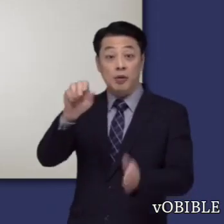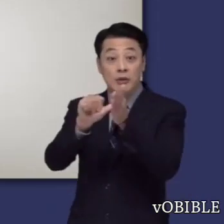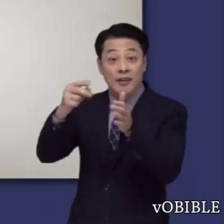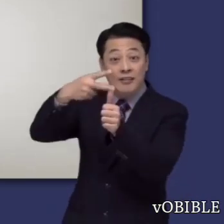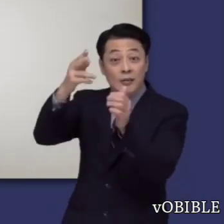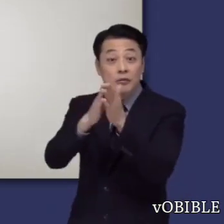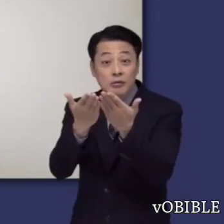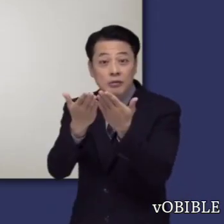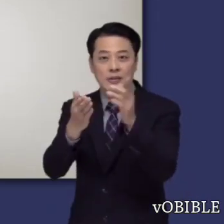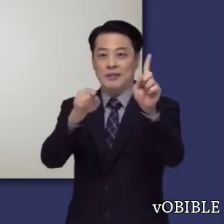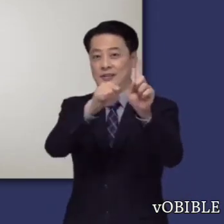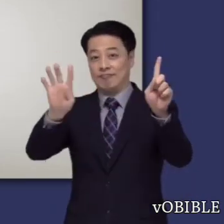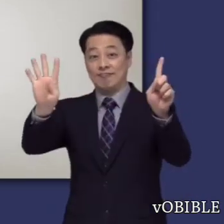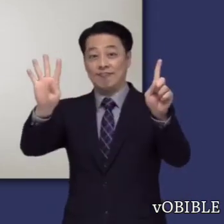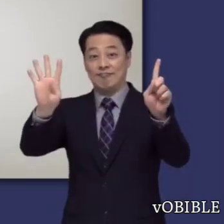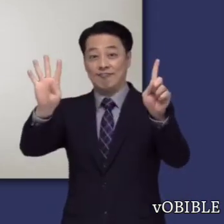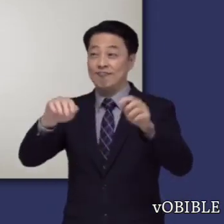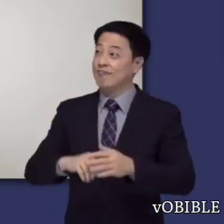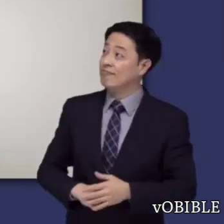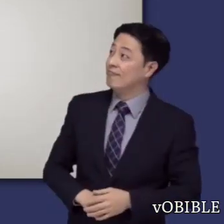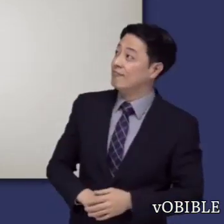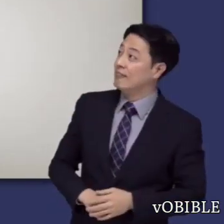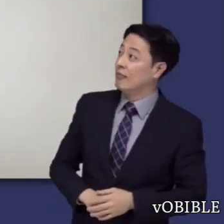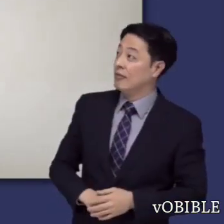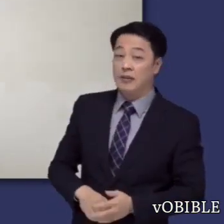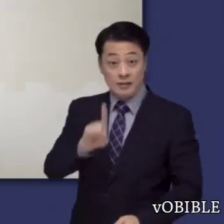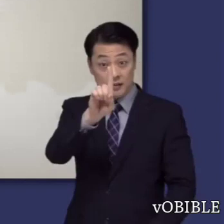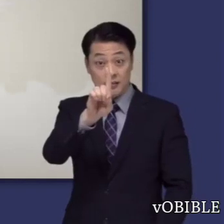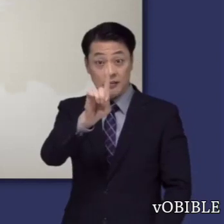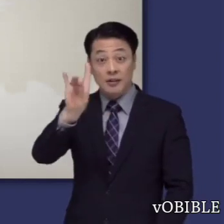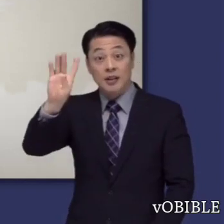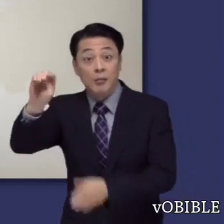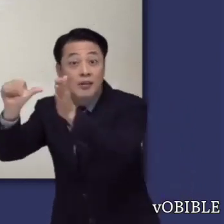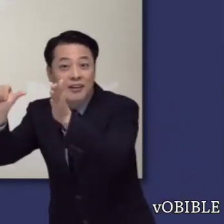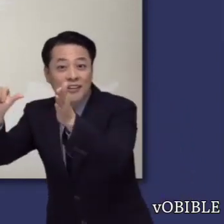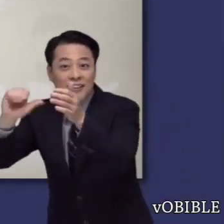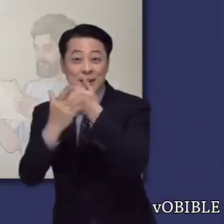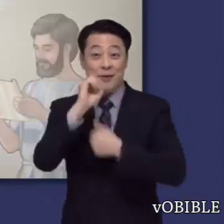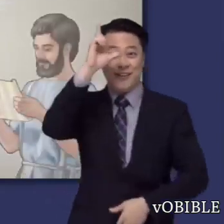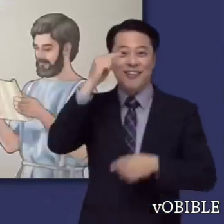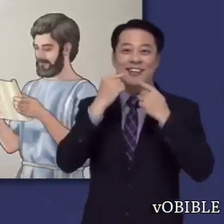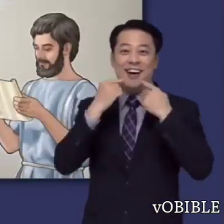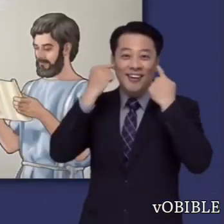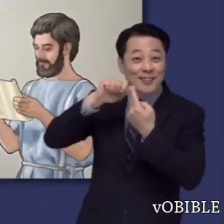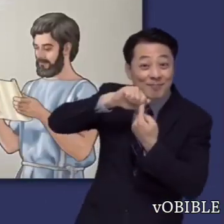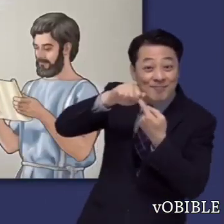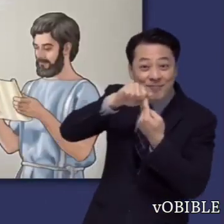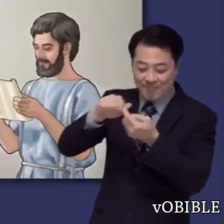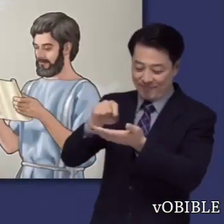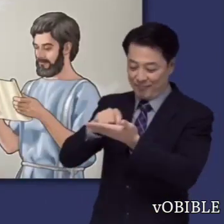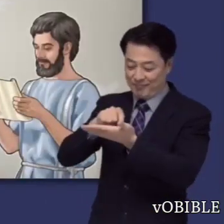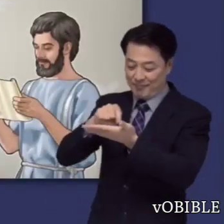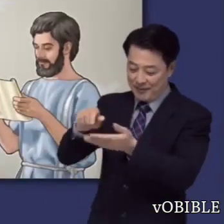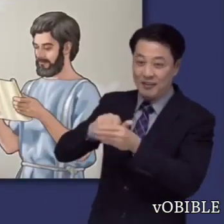摩太后书一共有4章。保罗写信时，提摩太可能还在以弗所。